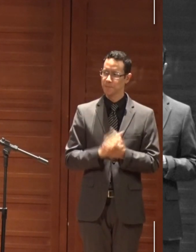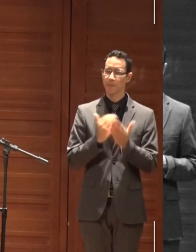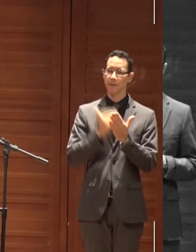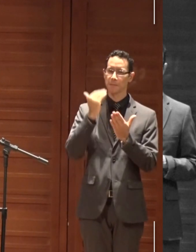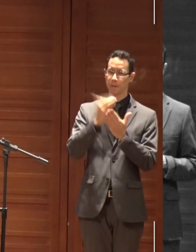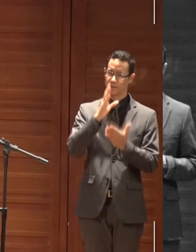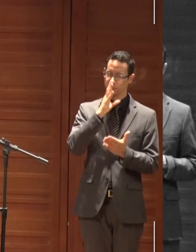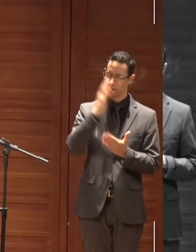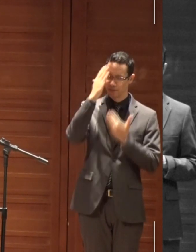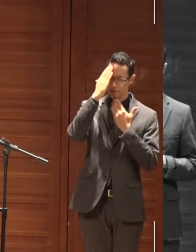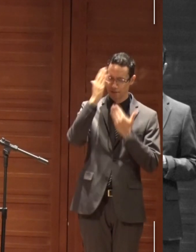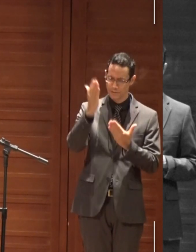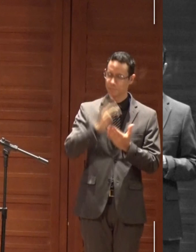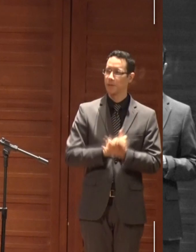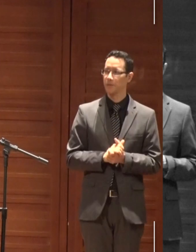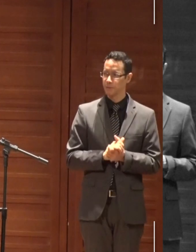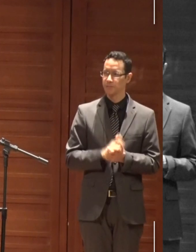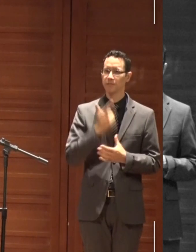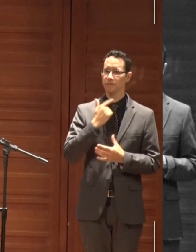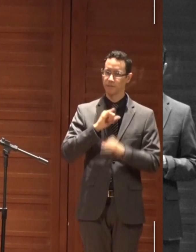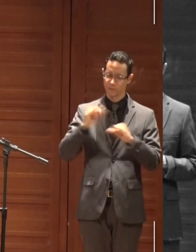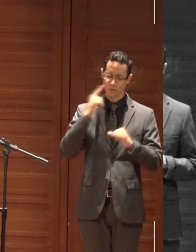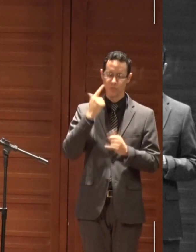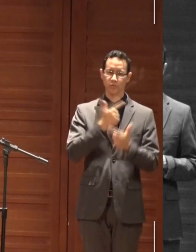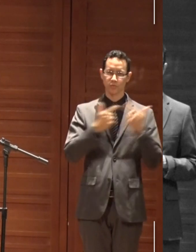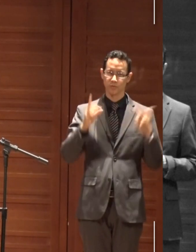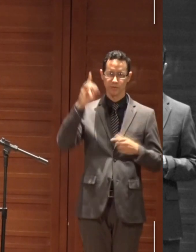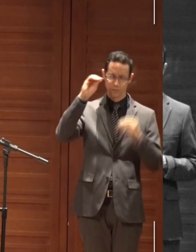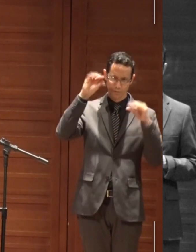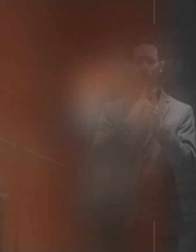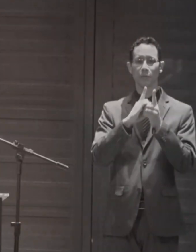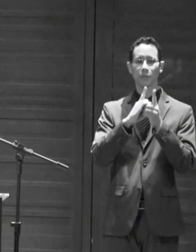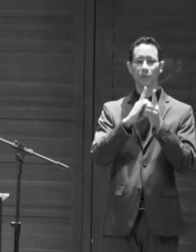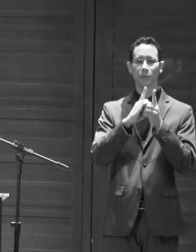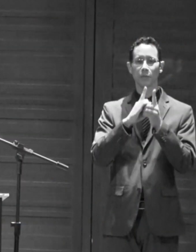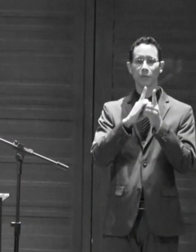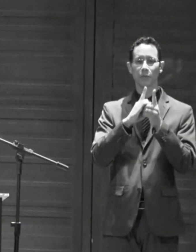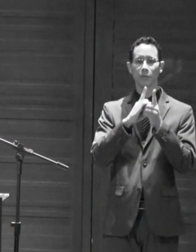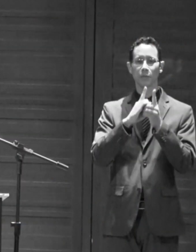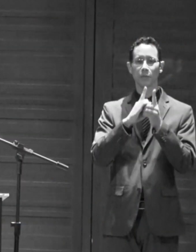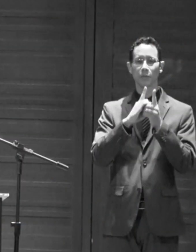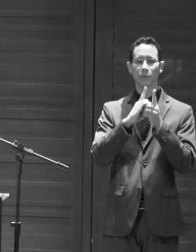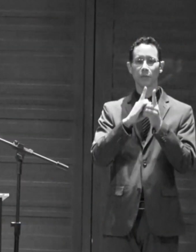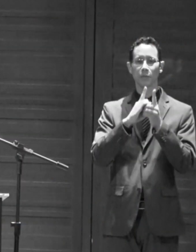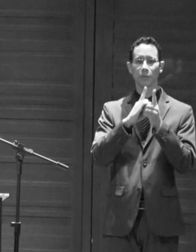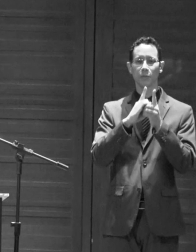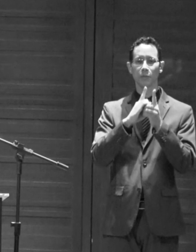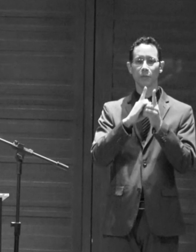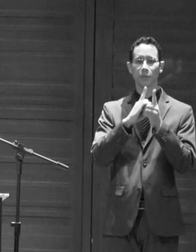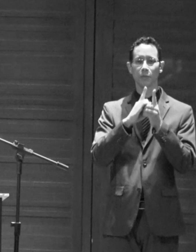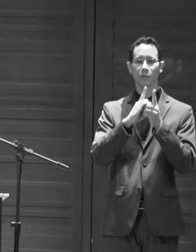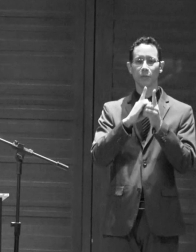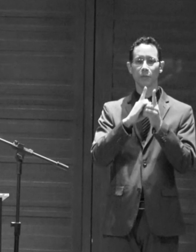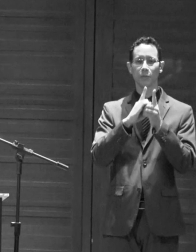como agradecimento e te desejar muita sorte, que Deus te ilumine. Sucesso. Um abraço. A democracia tem no Ministério